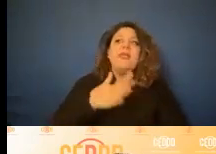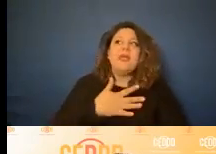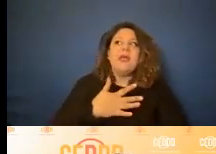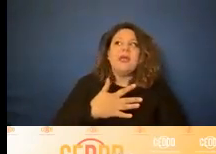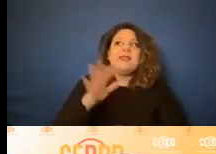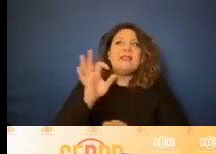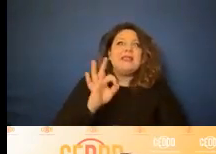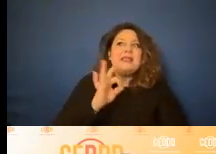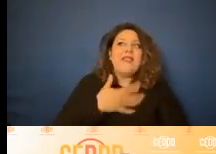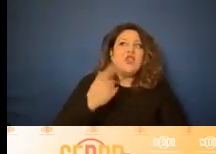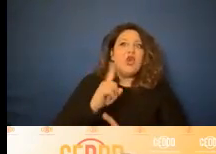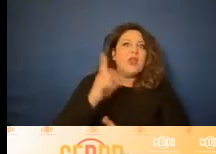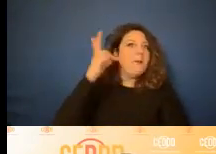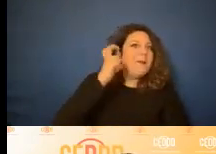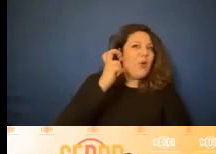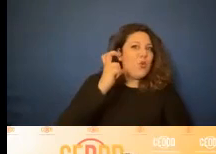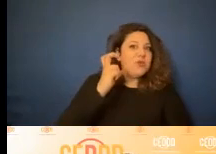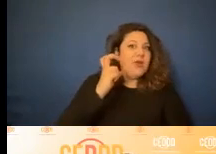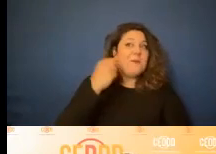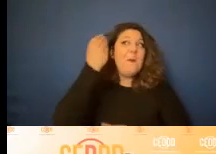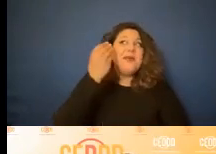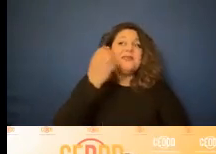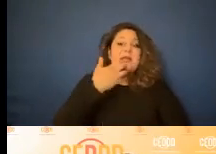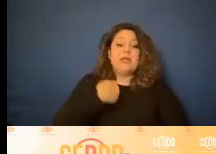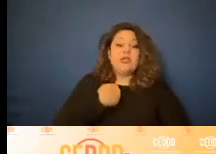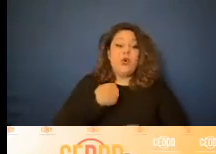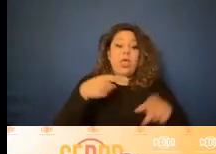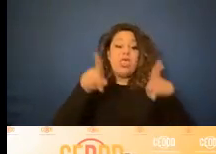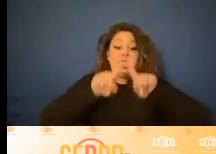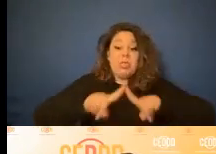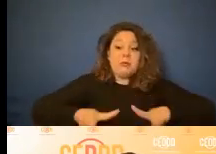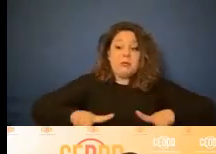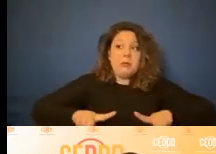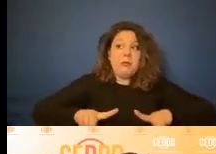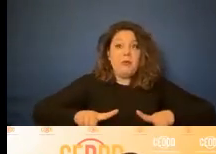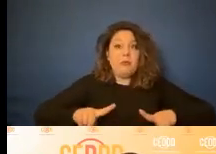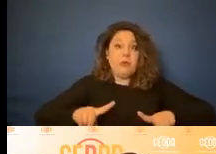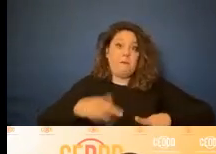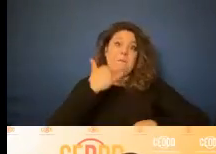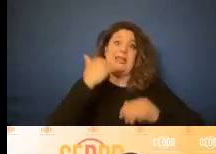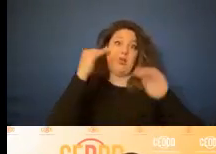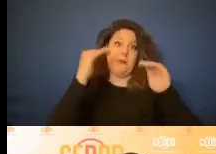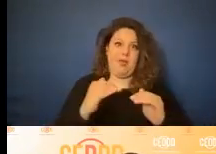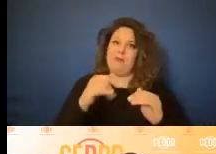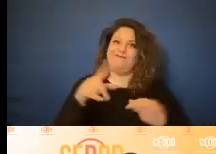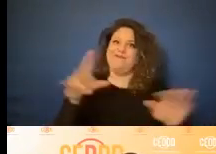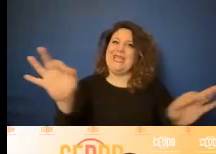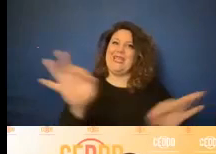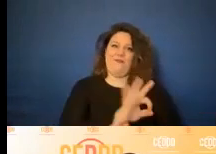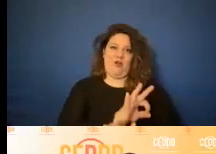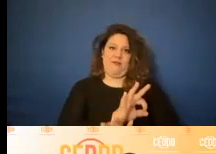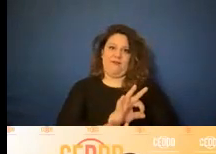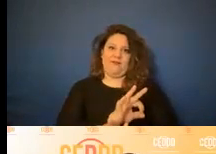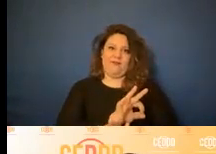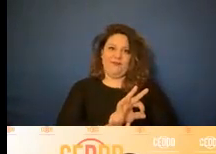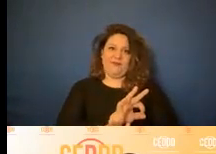Porque piensa que cuanto más desapercibido pase, menos riesgo tiene de que la tomen con él. Se equivoca. En